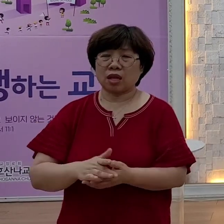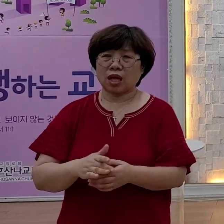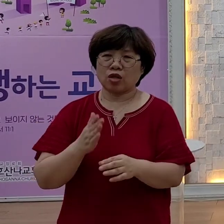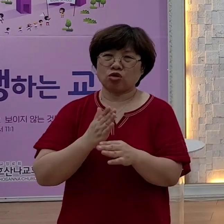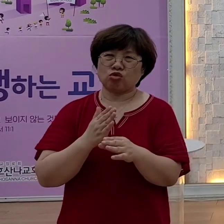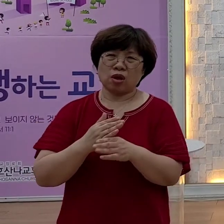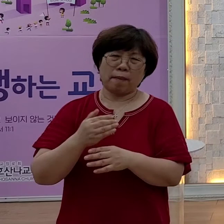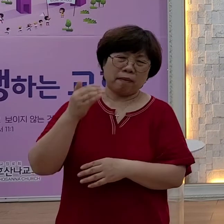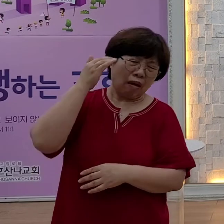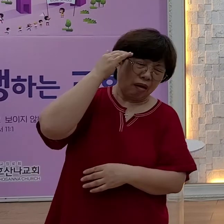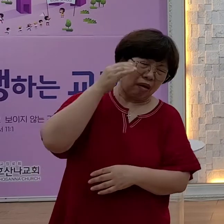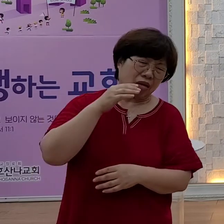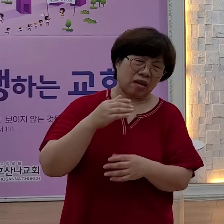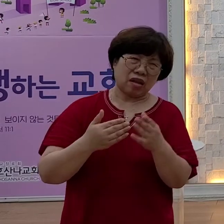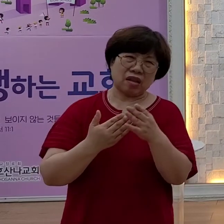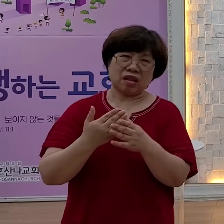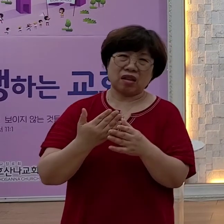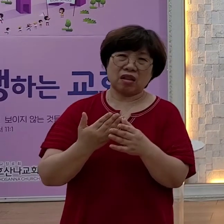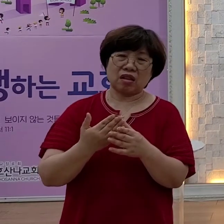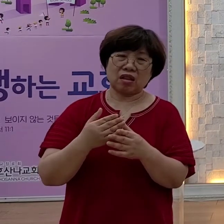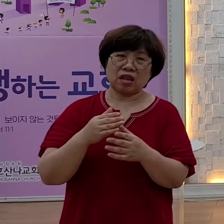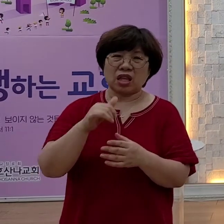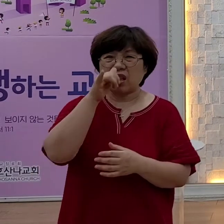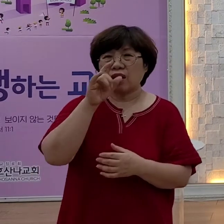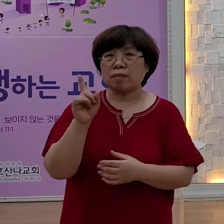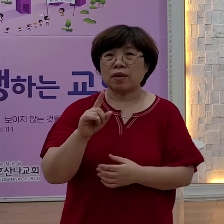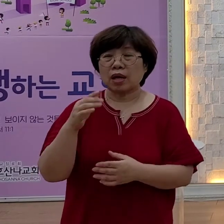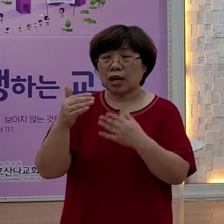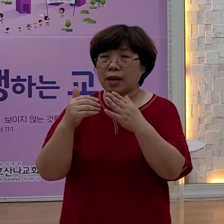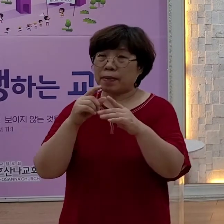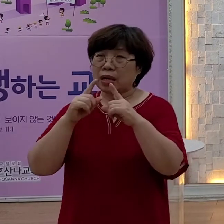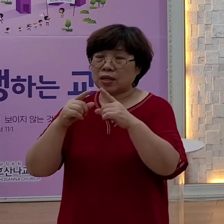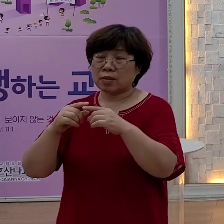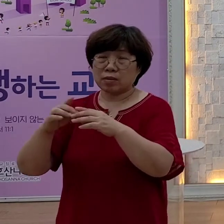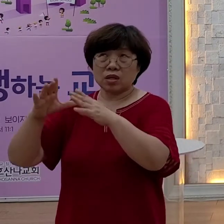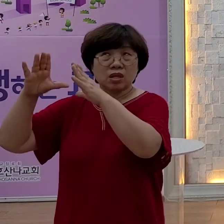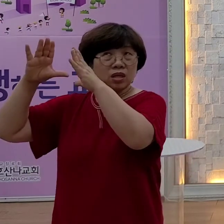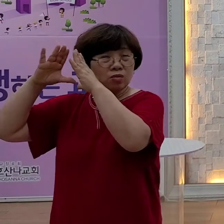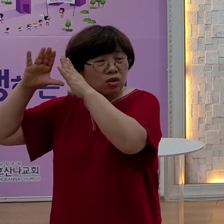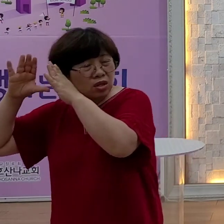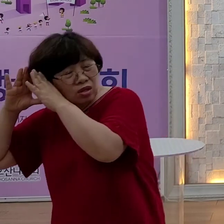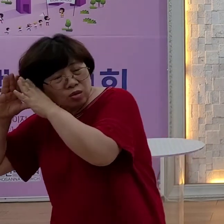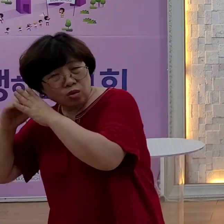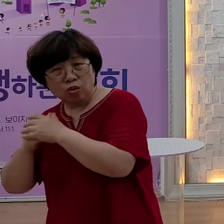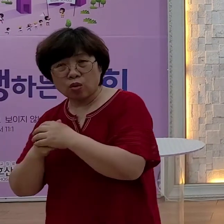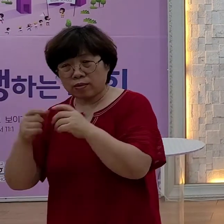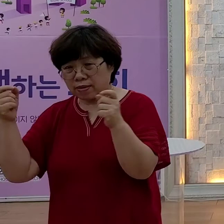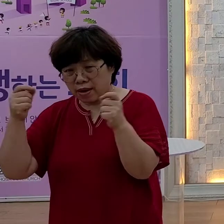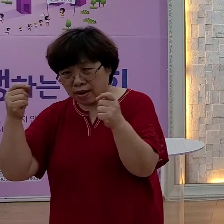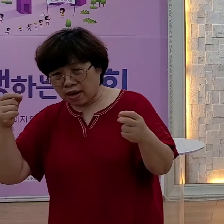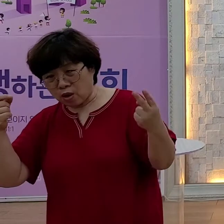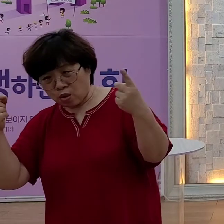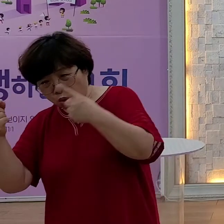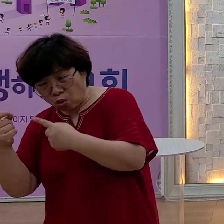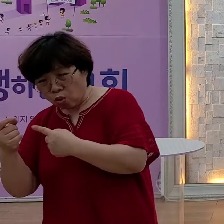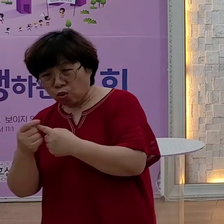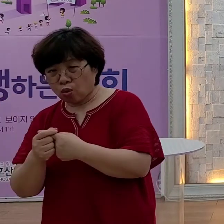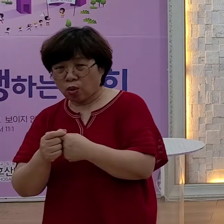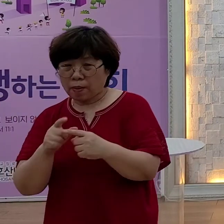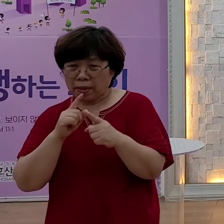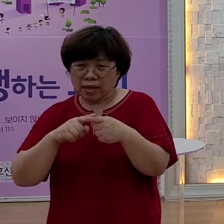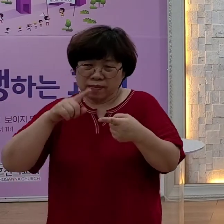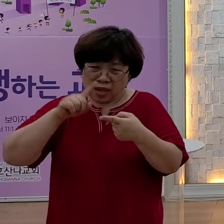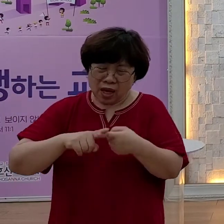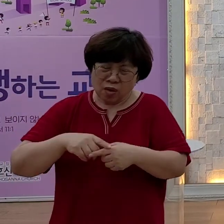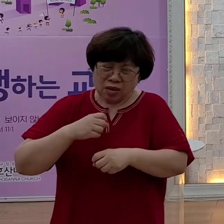게 있어요. 지금 하나님의 말씀을 경청하고 자리도 좀 더 가까이 나오고 또 그